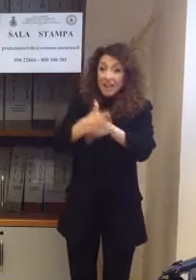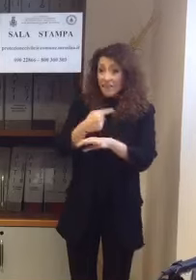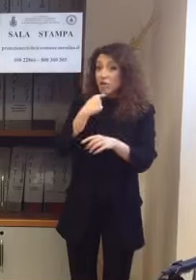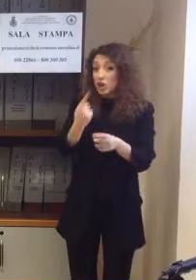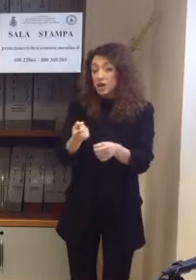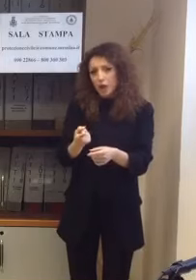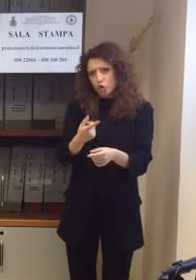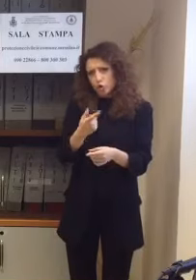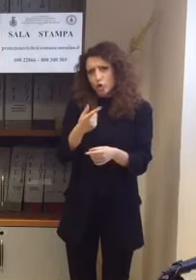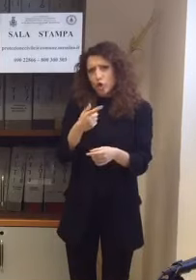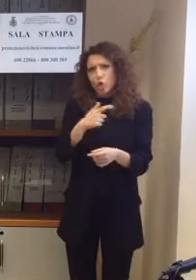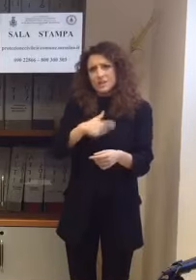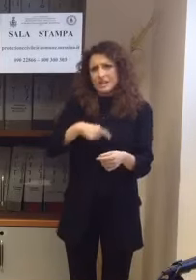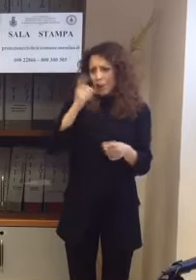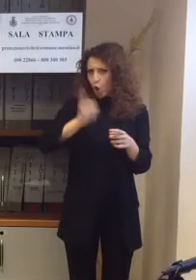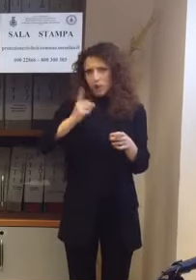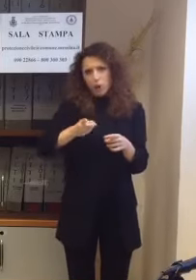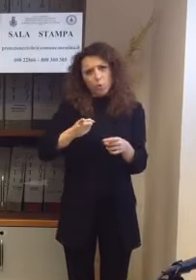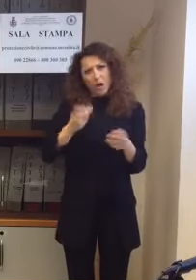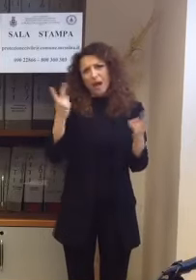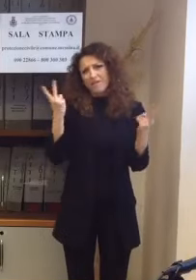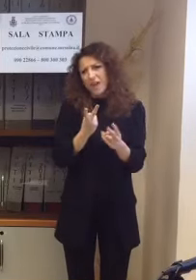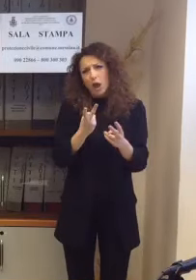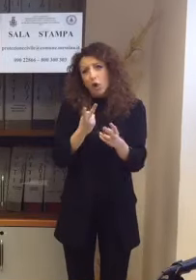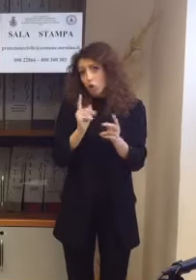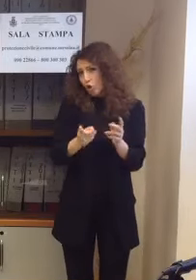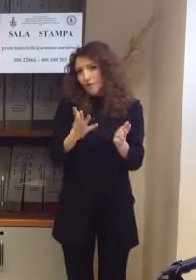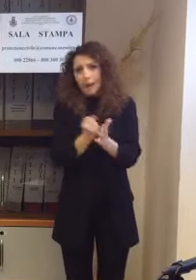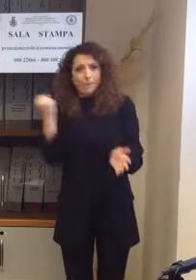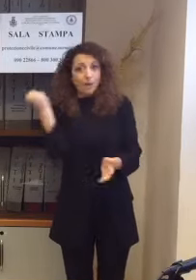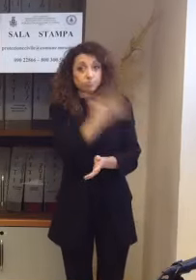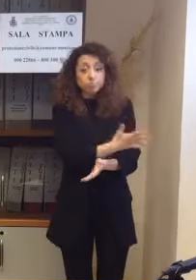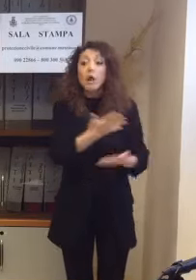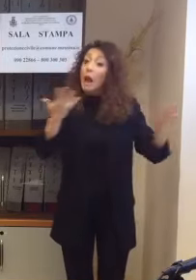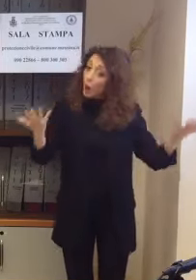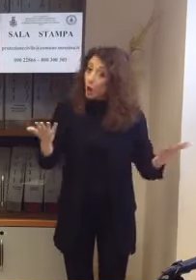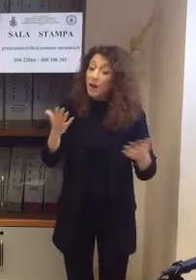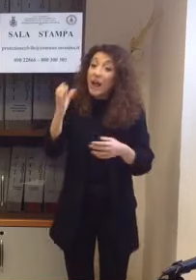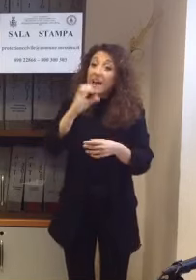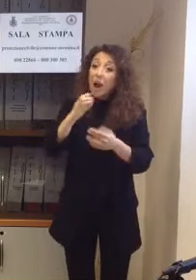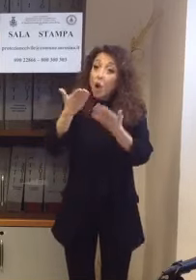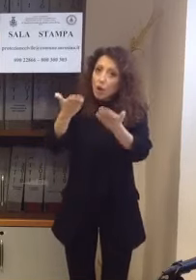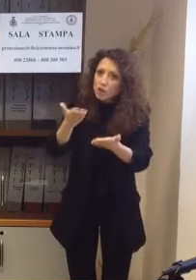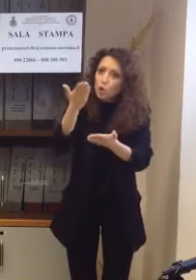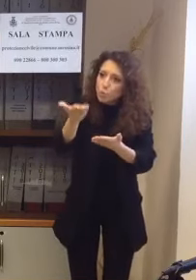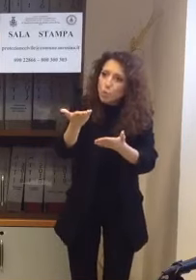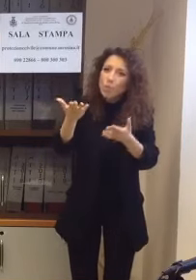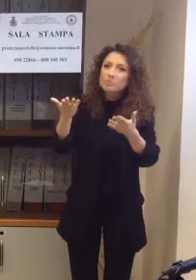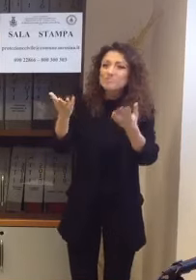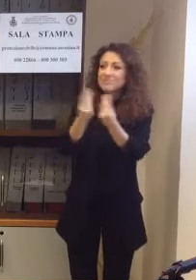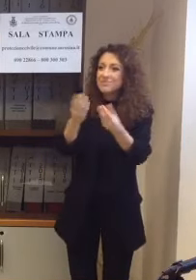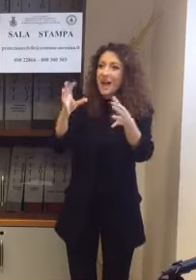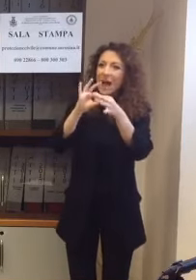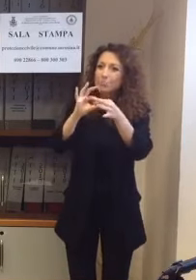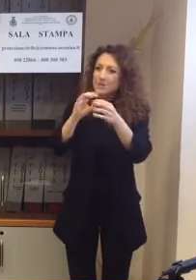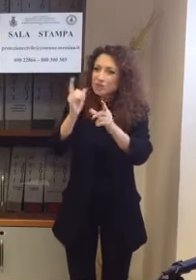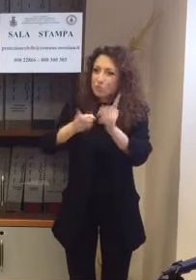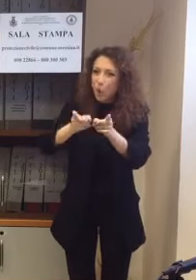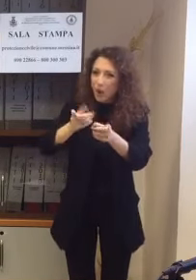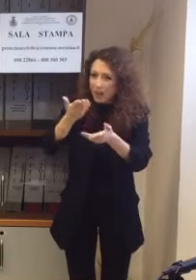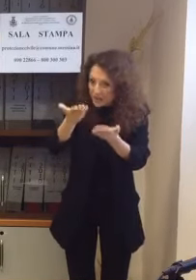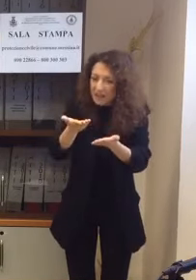Cracolici, prova a rimuovere il sindaco De Luca, tu e i tuoi compagni di merenda politica.